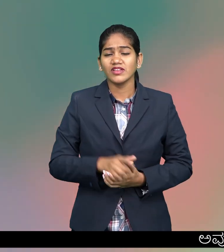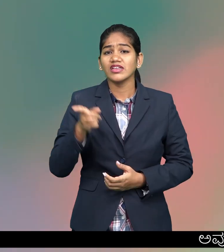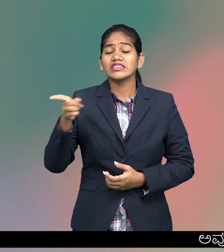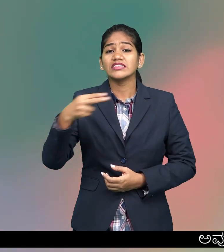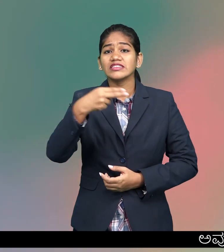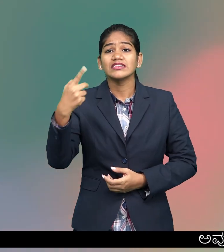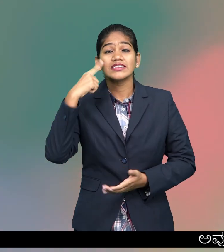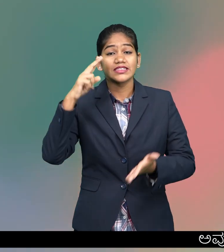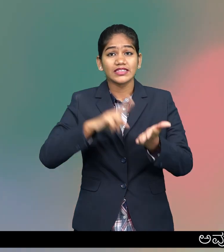ಒಳನಾಡಿನಲ್ಲಿವೆ.